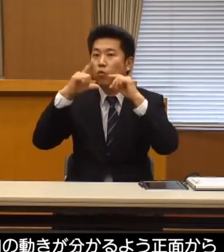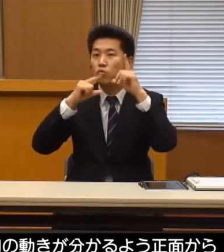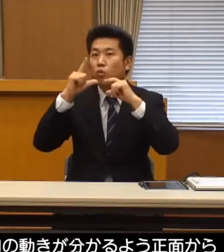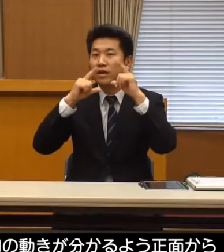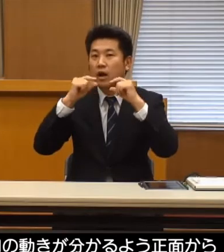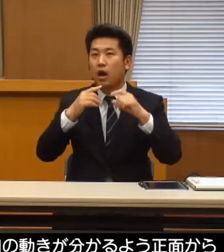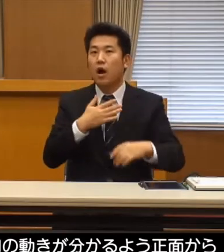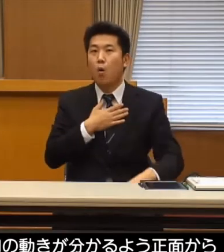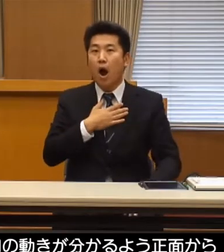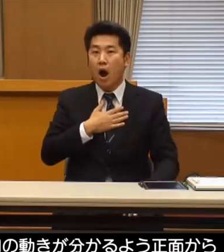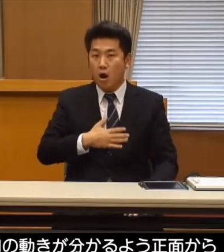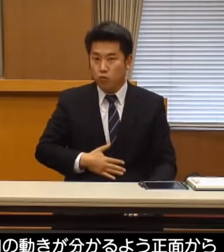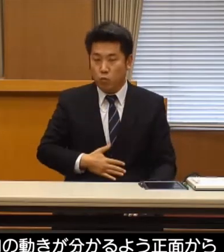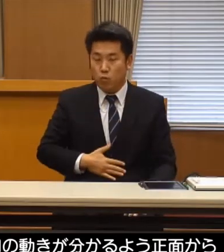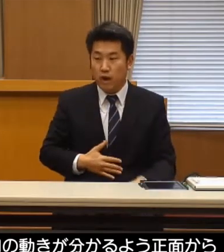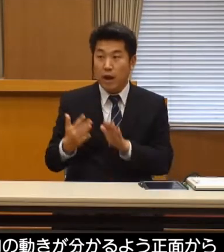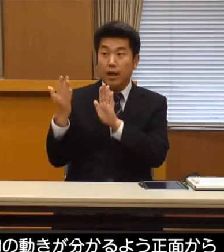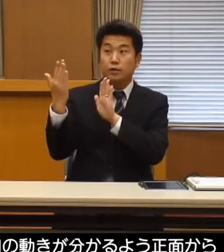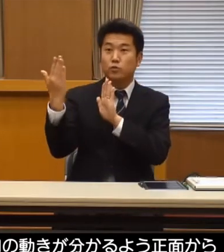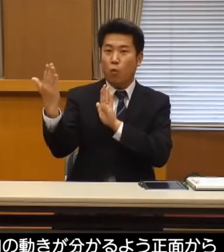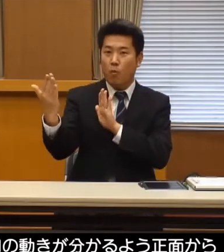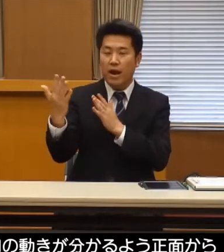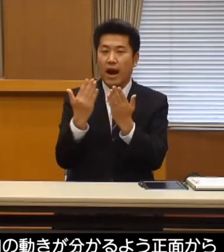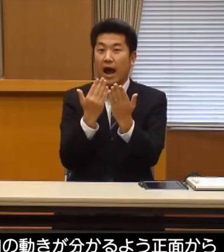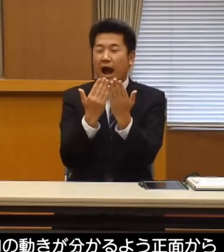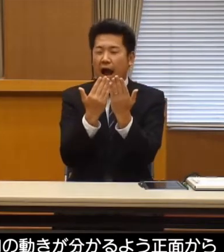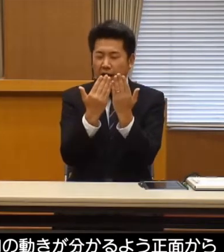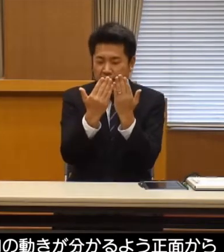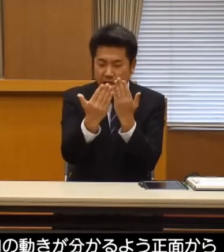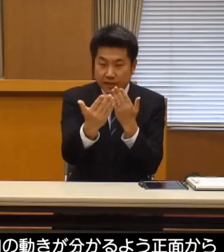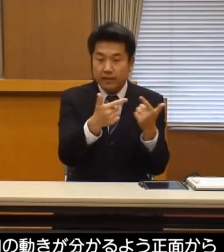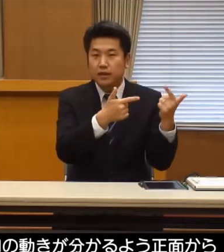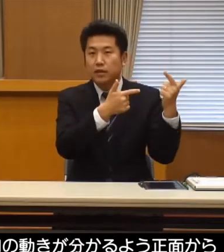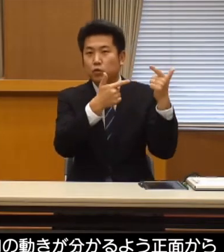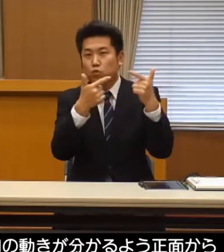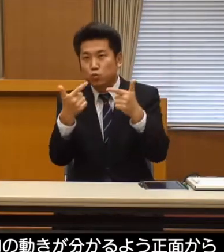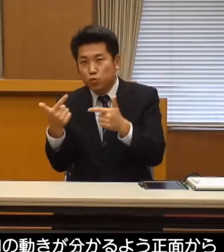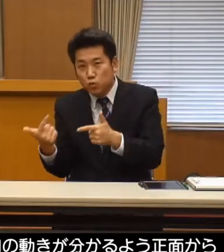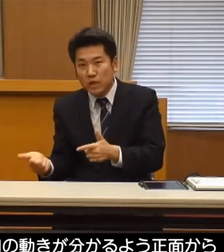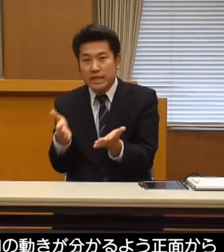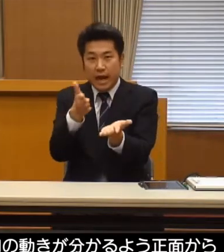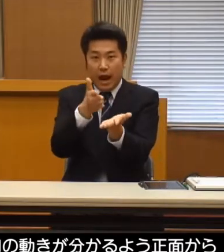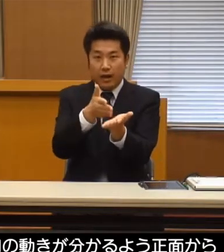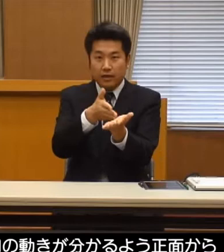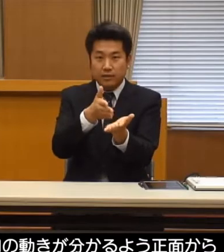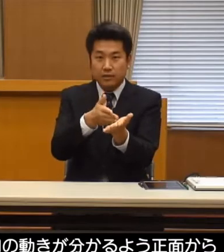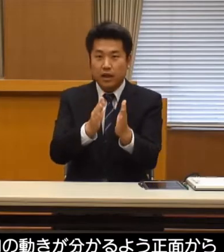口の動きが分かるよう正面からはっきりゆっくり話してください。